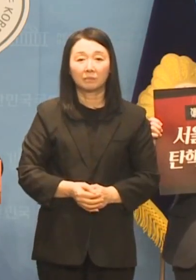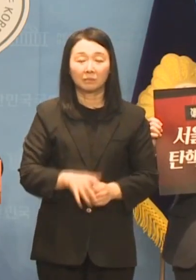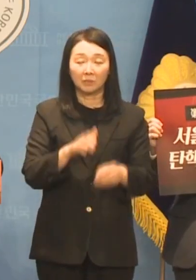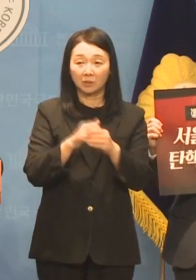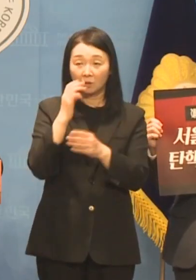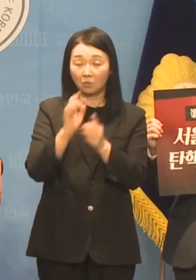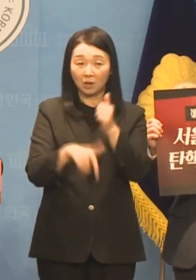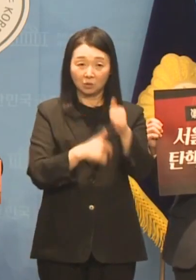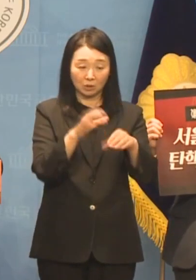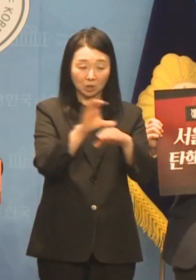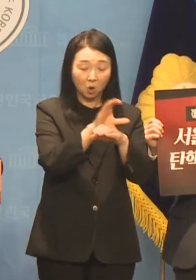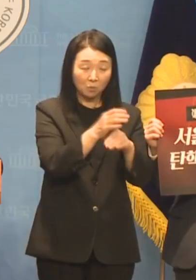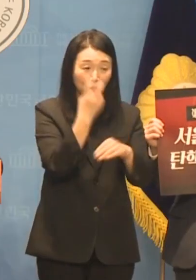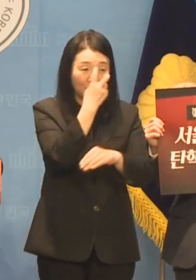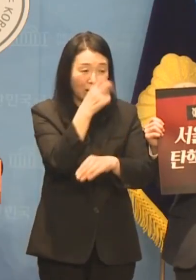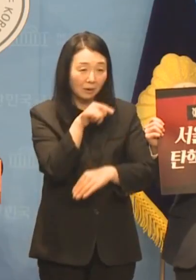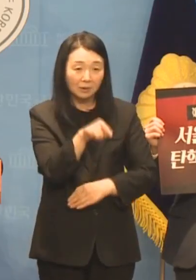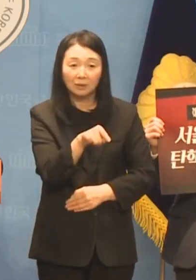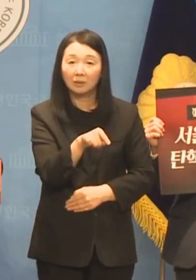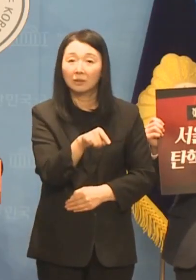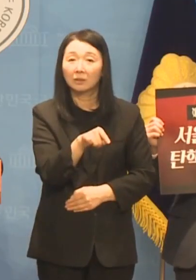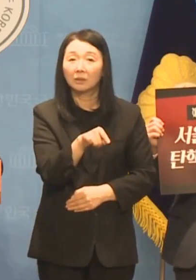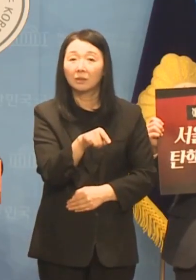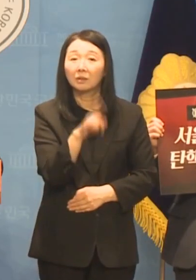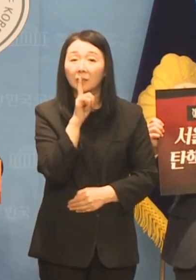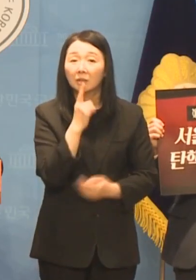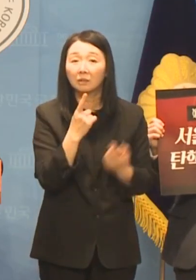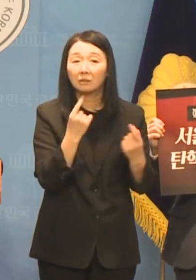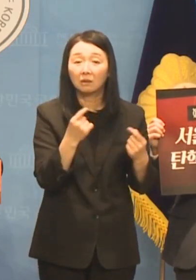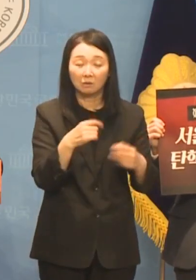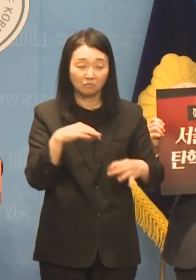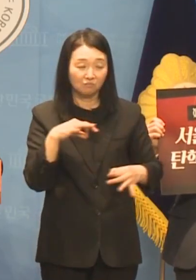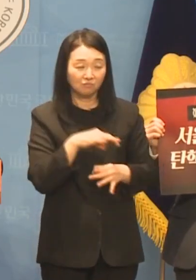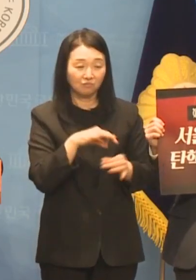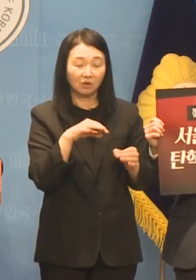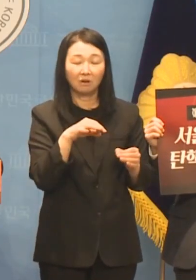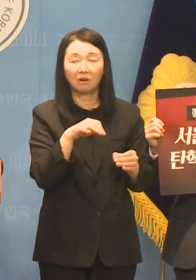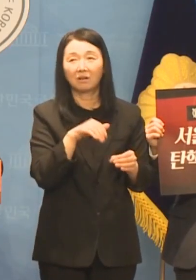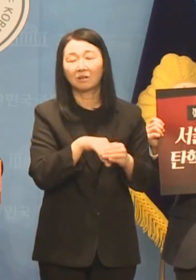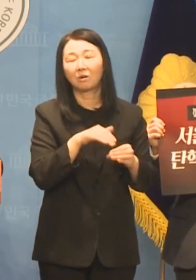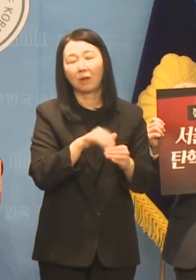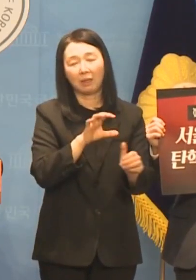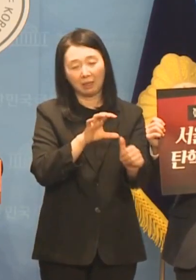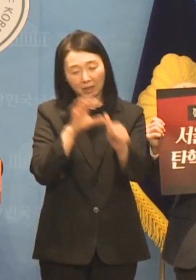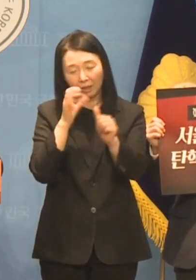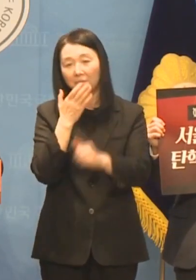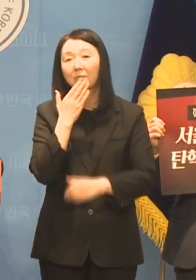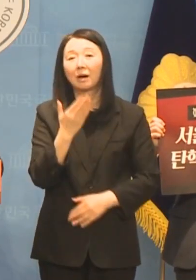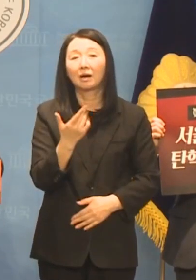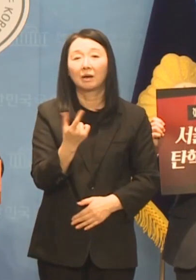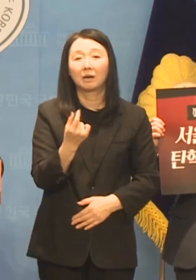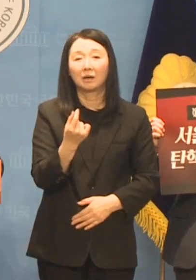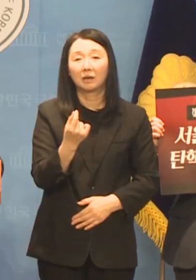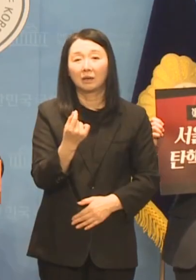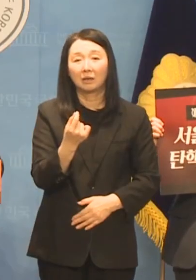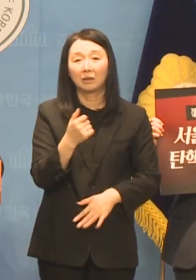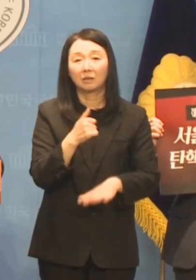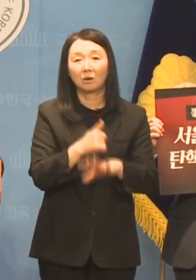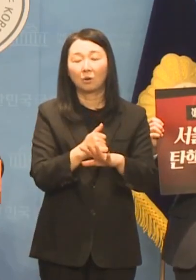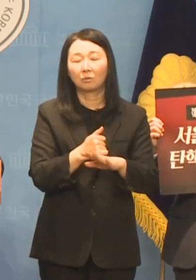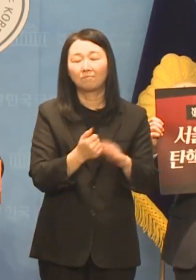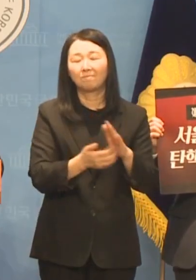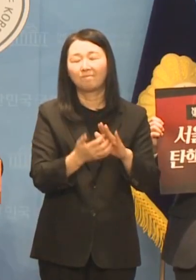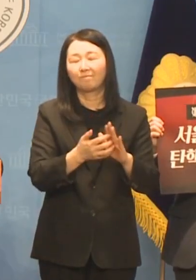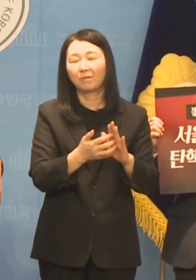선관위 서버의 관리 상태는 이와 같이 사실상 부정선거에 악용될 가능성이 높으며 의도적으로 방치한